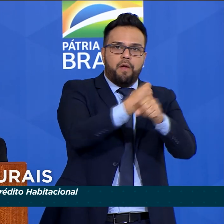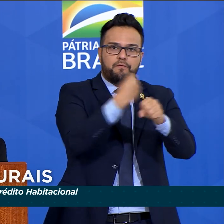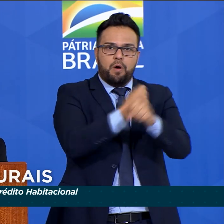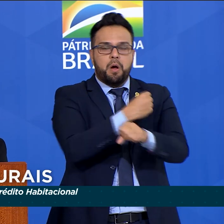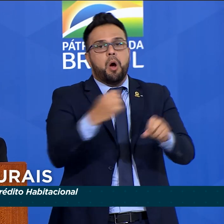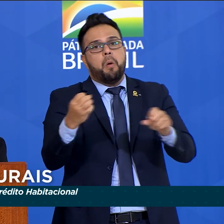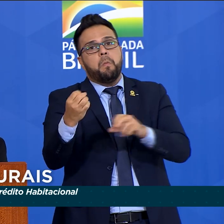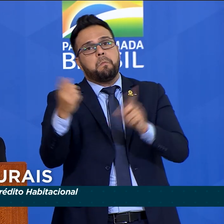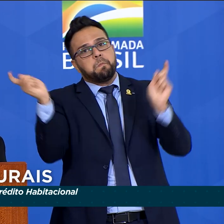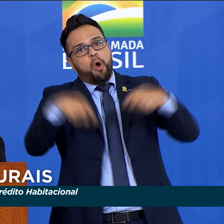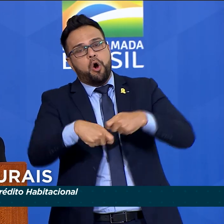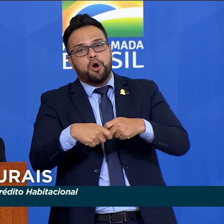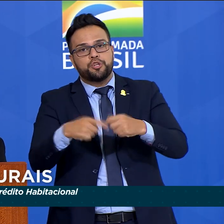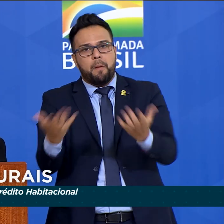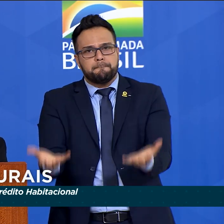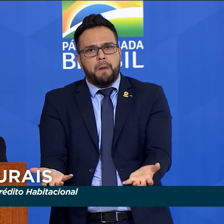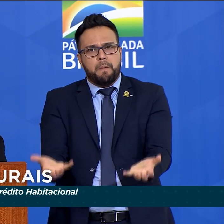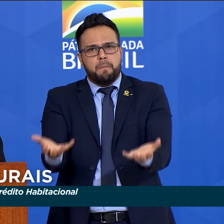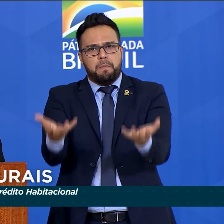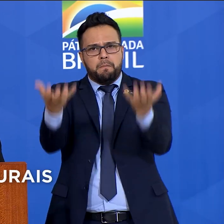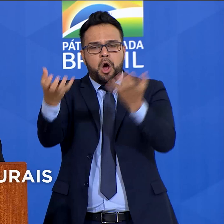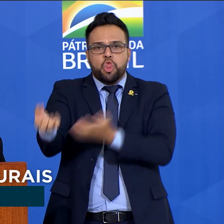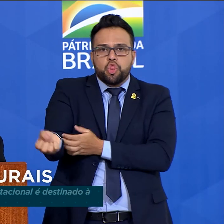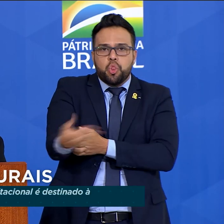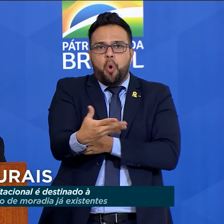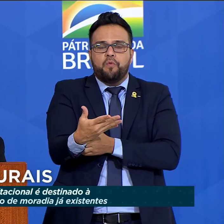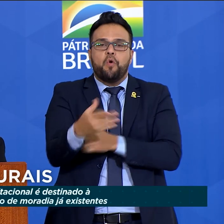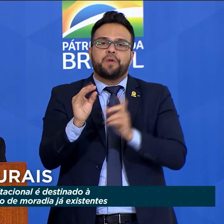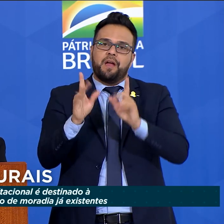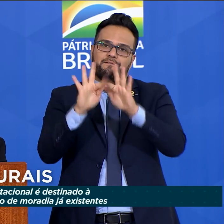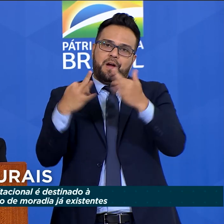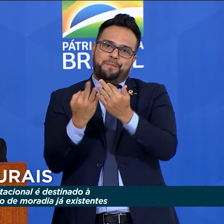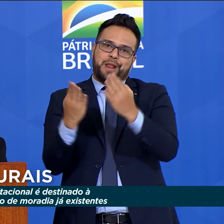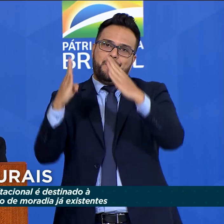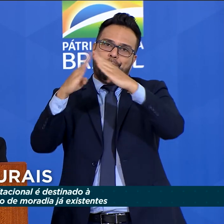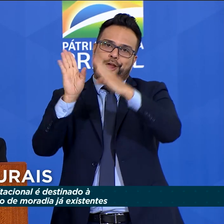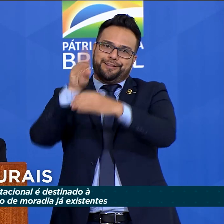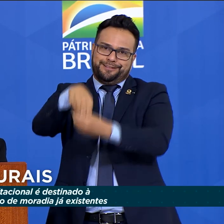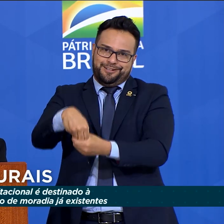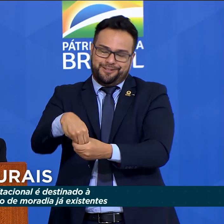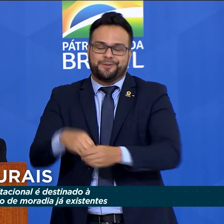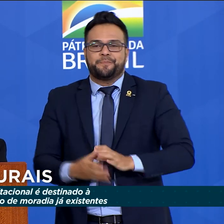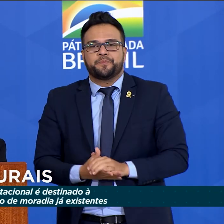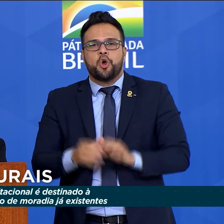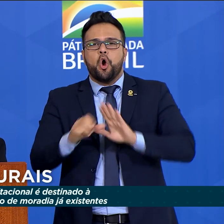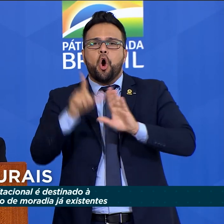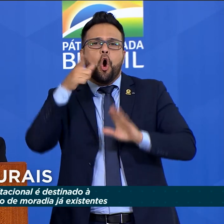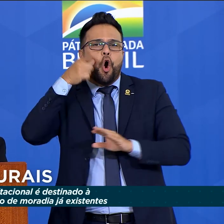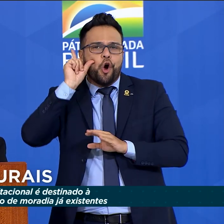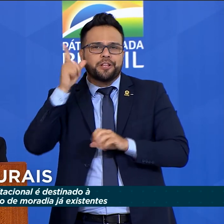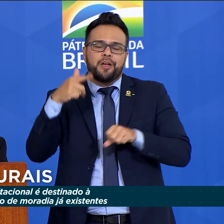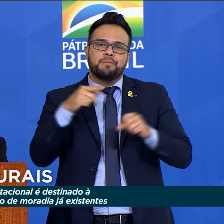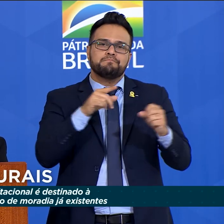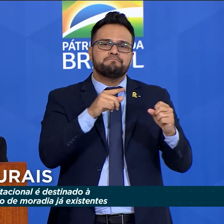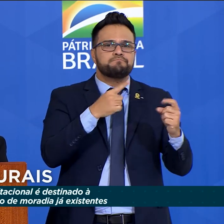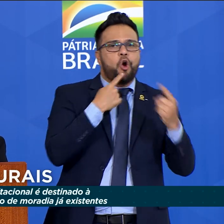nova moradia, né, para abrigar a sua família. Eu ontem conversava com a ministra